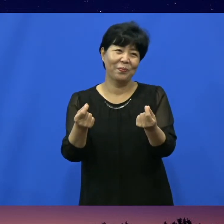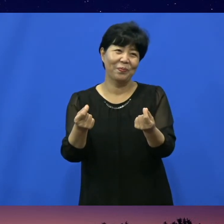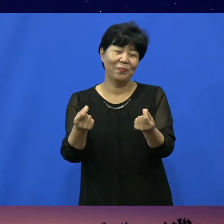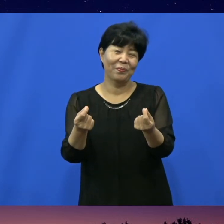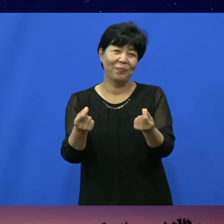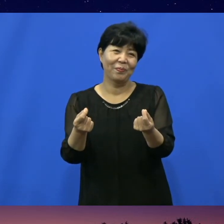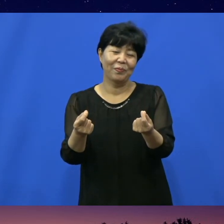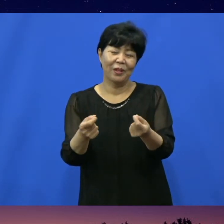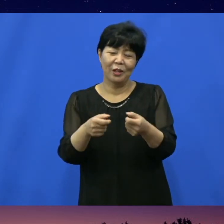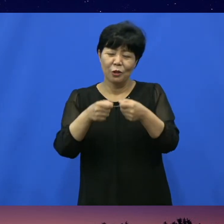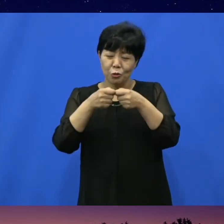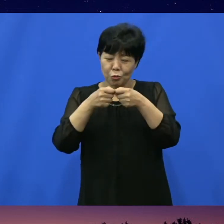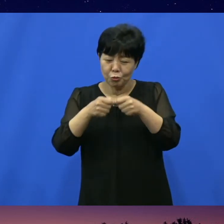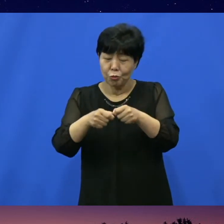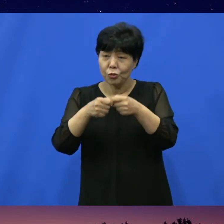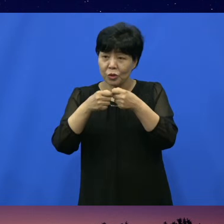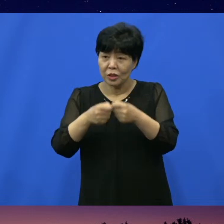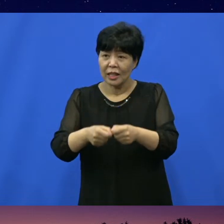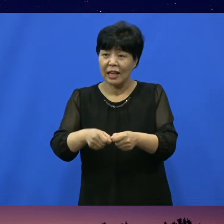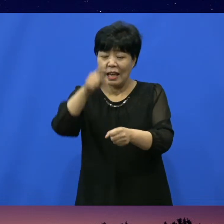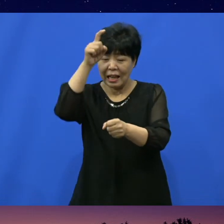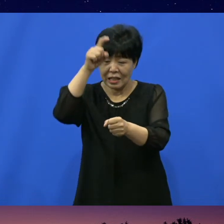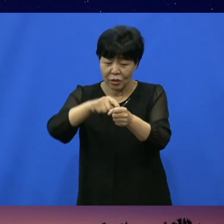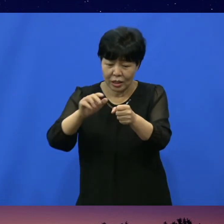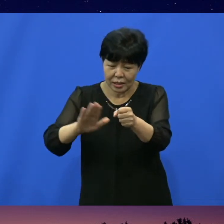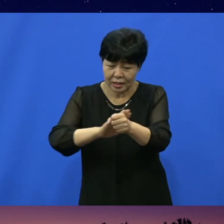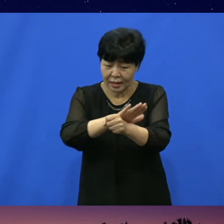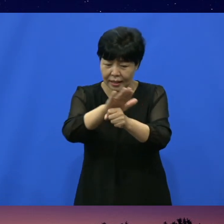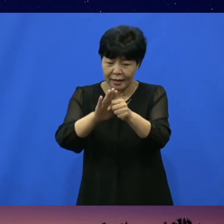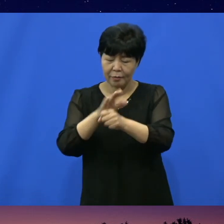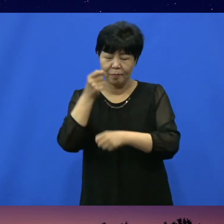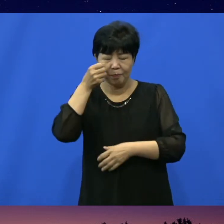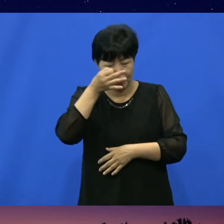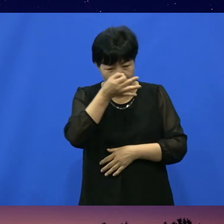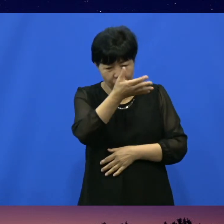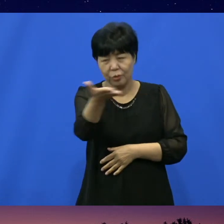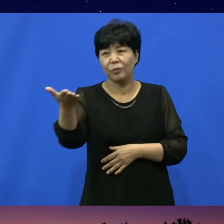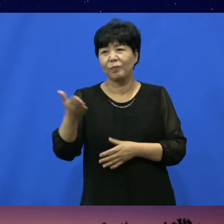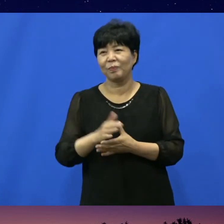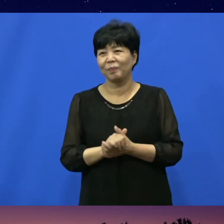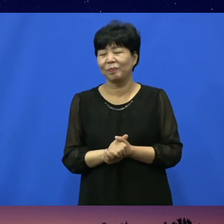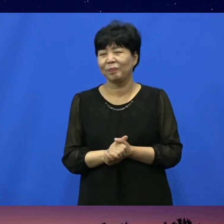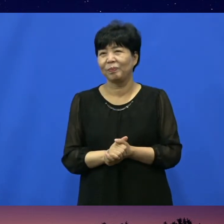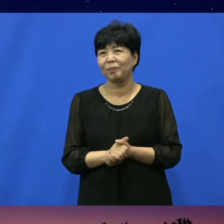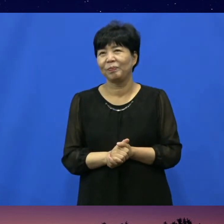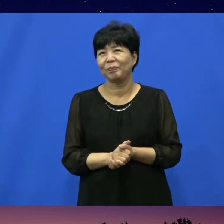사랑을 구체적으로 보여주신 거예요. 오늘 이 본문에도 마찬가지죠.